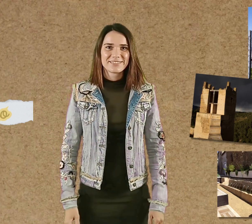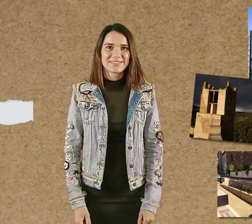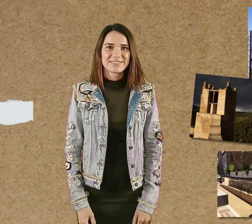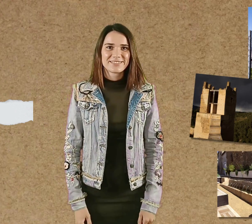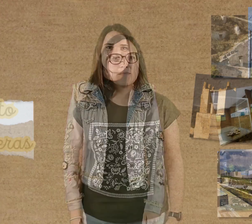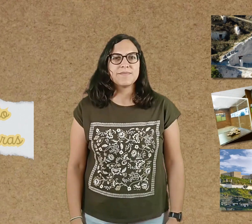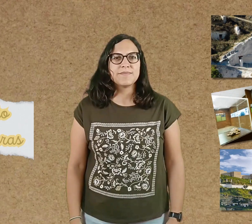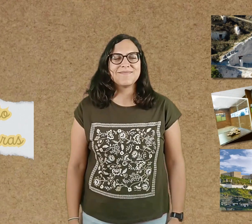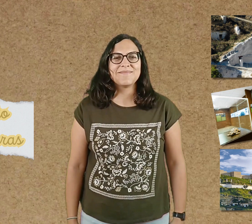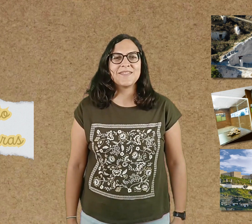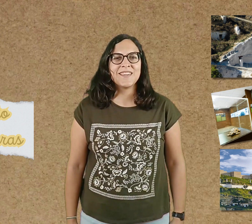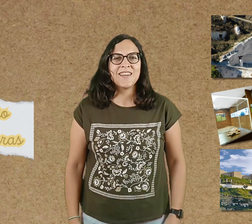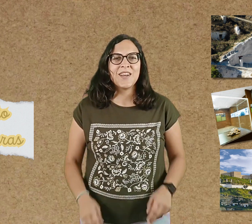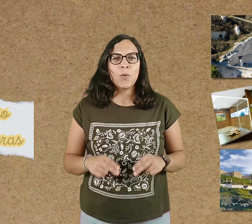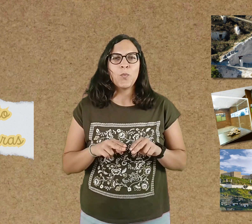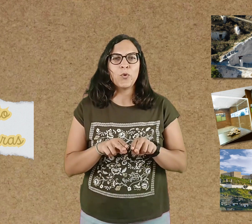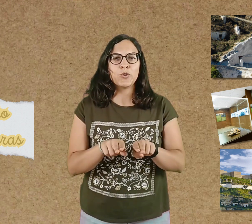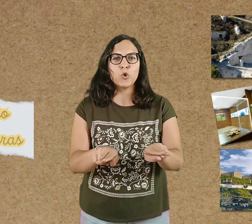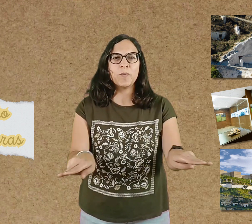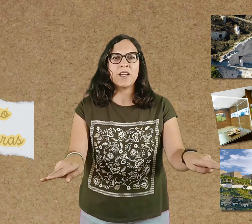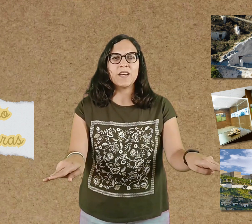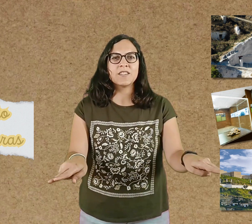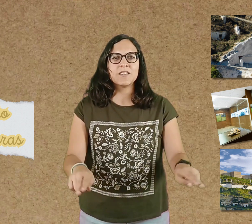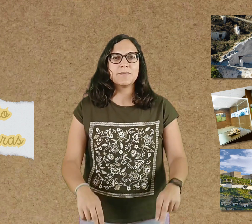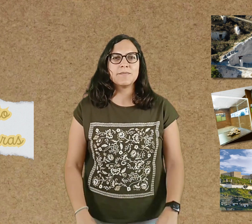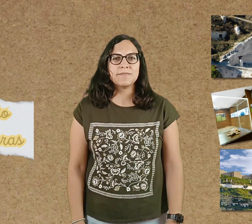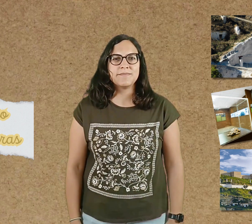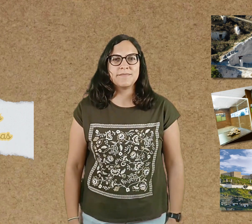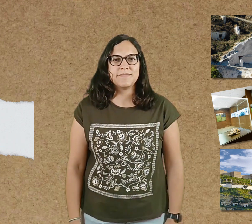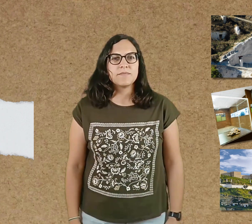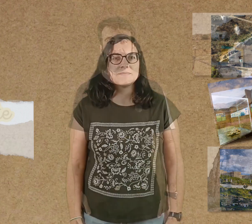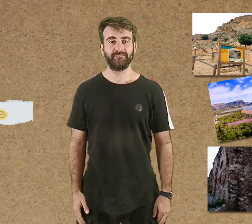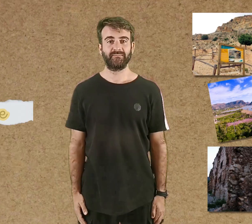Probó su sabor, supo que iba a